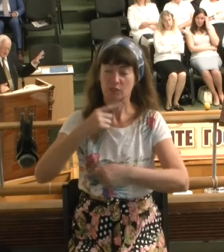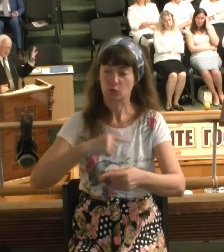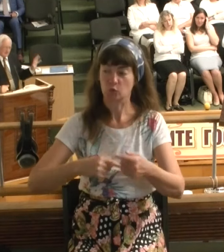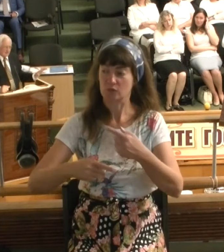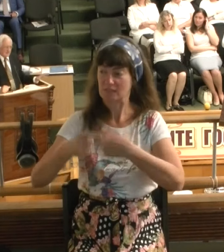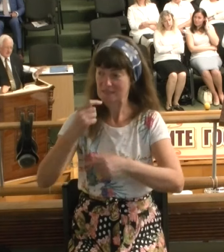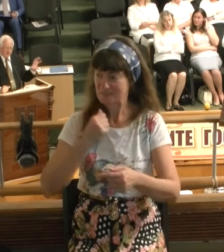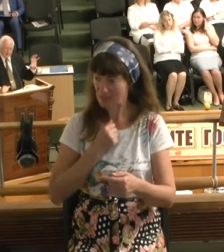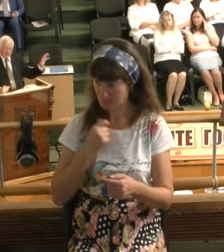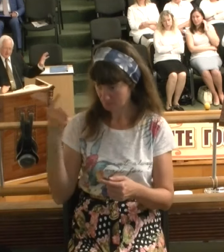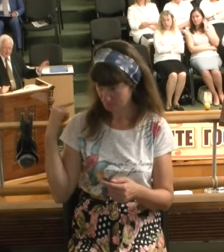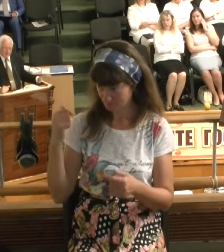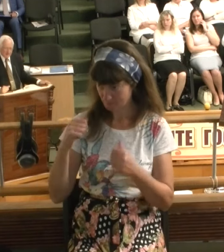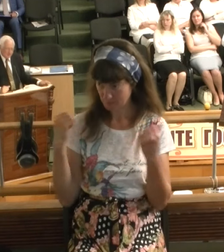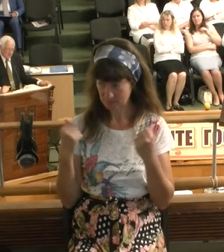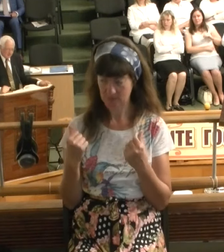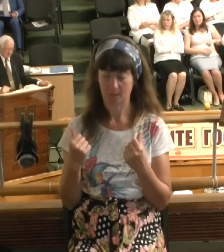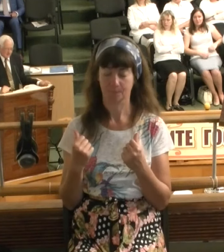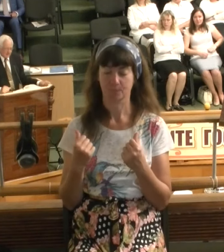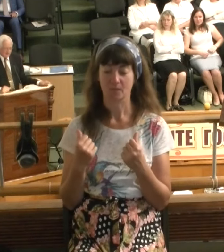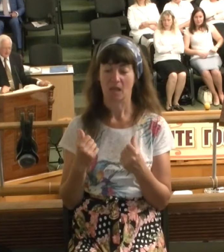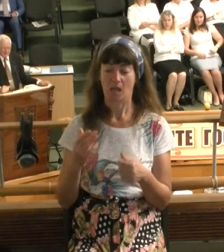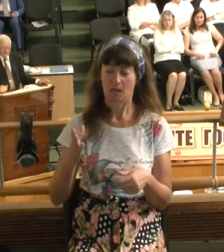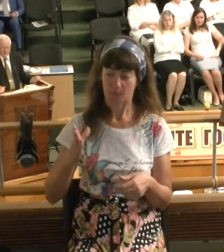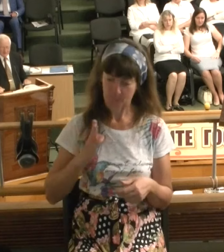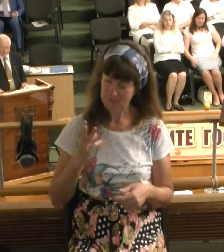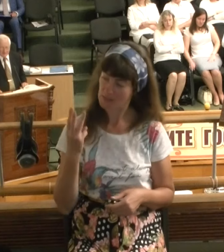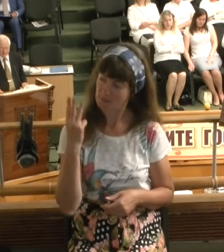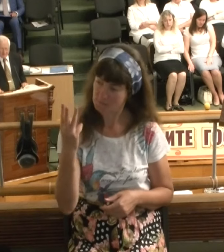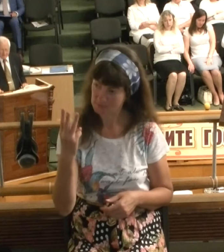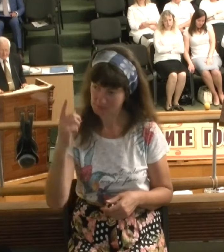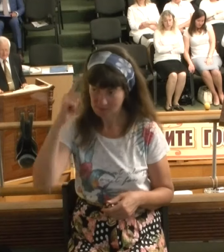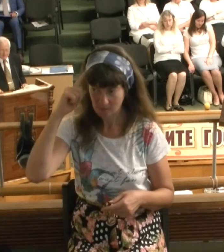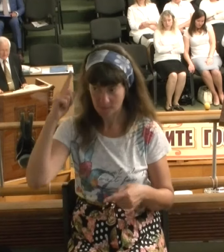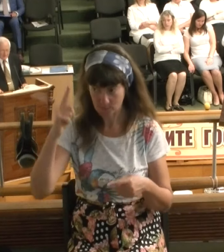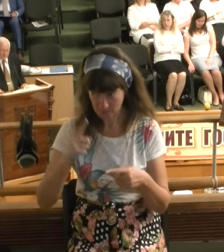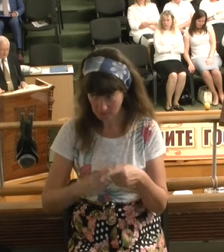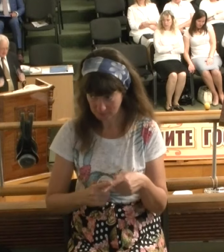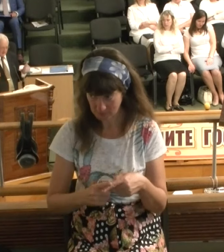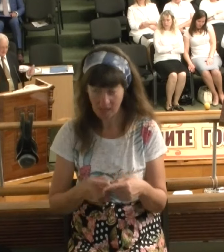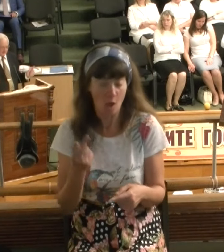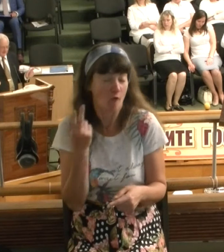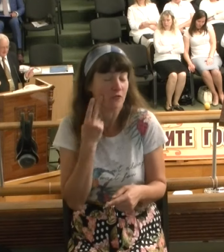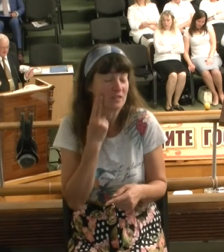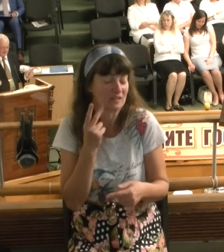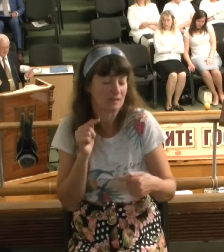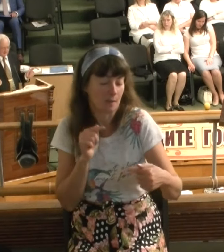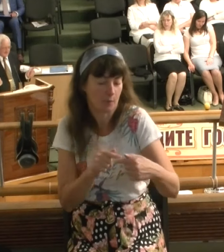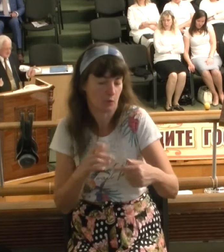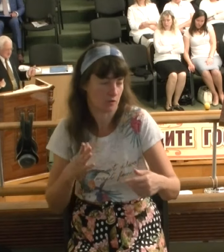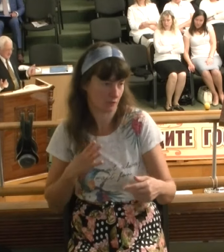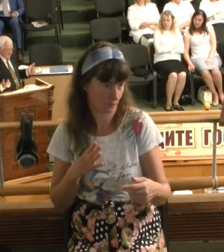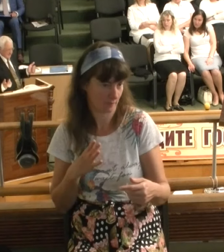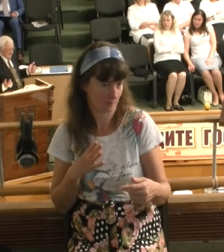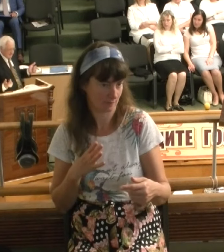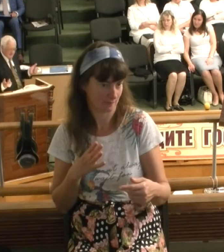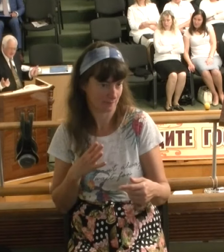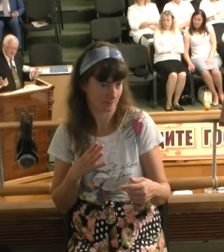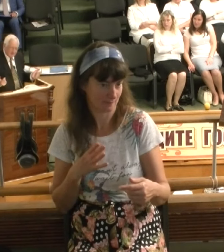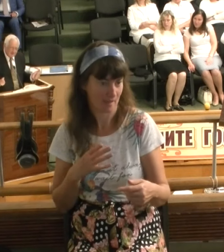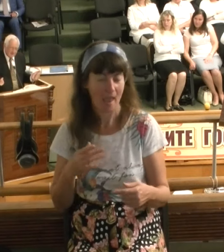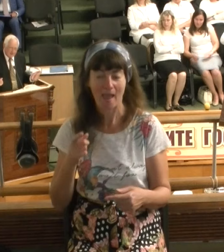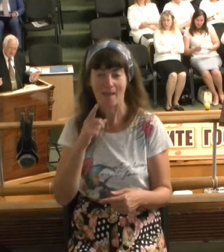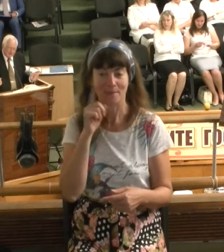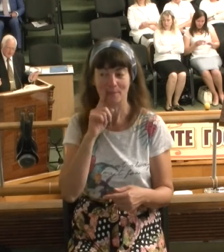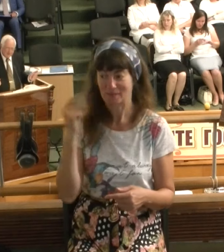было четыре брата, которые всегда выступали против. И что я делал? Знаете, что я подхватывался и защищался.